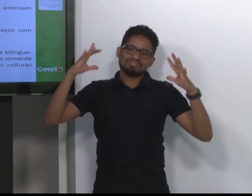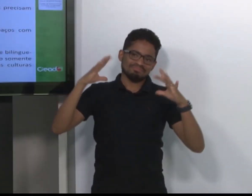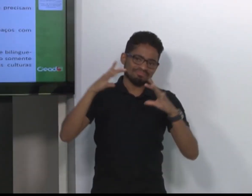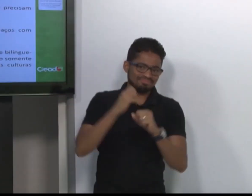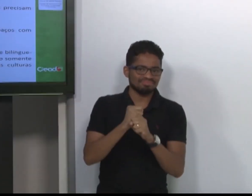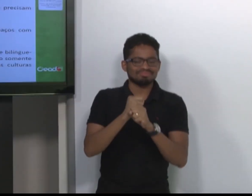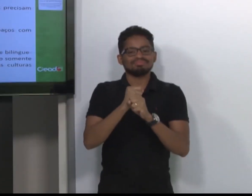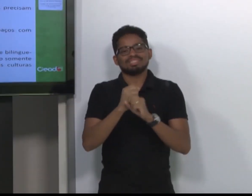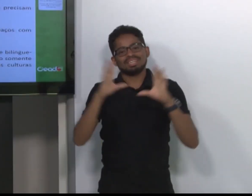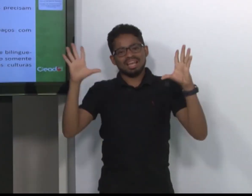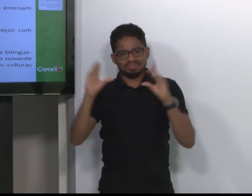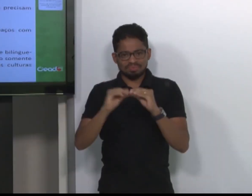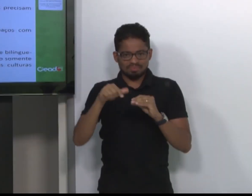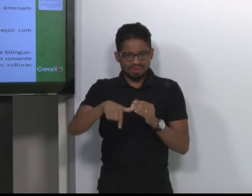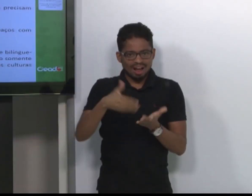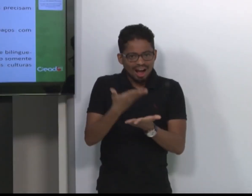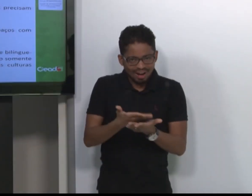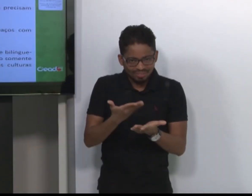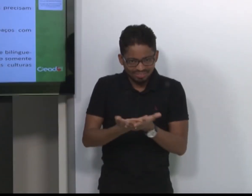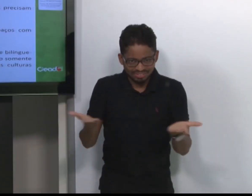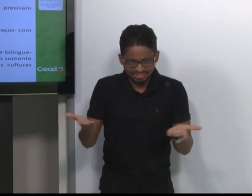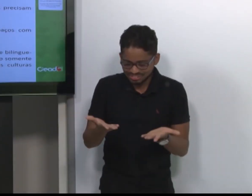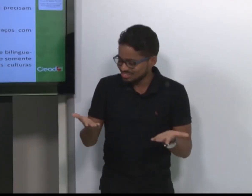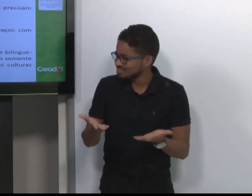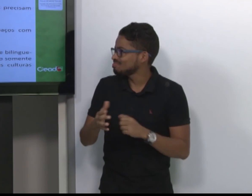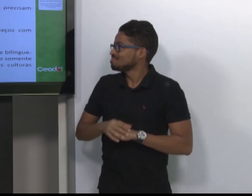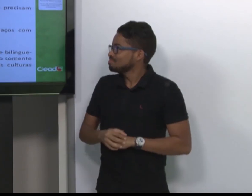Então, resumindo a nossa aula,